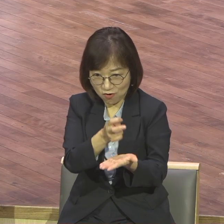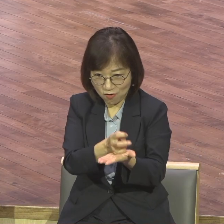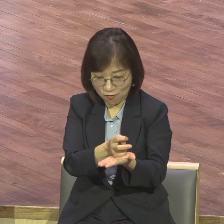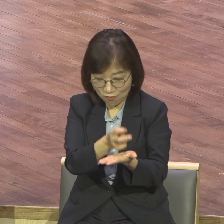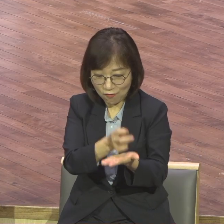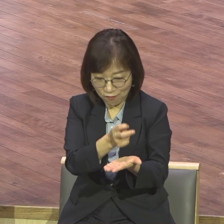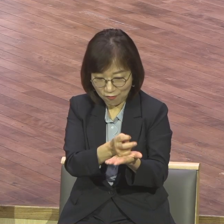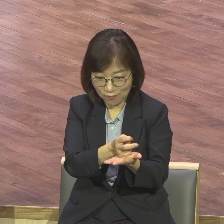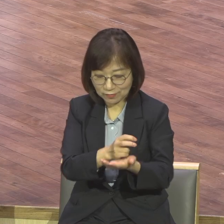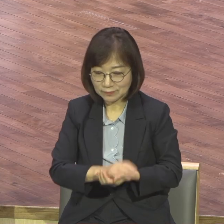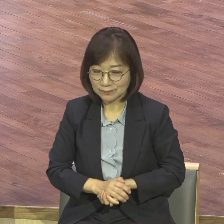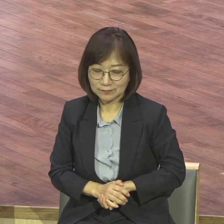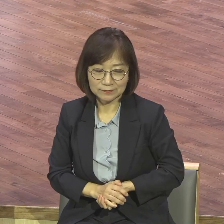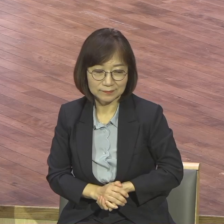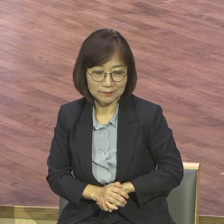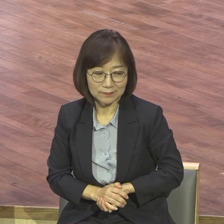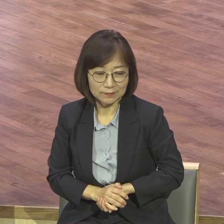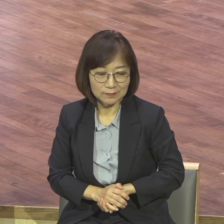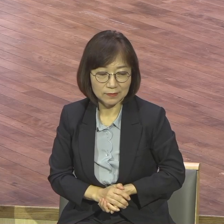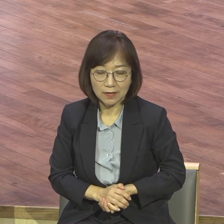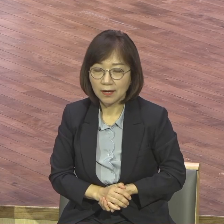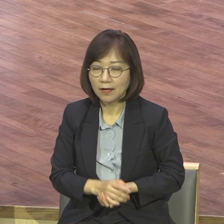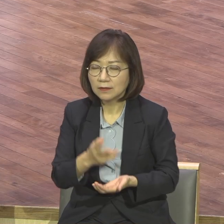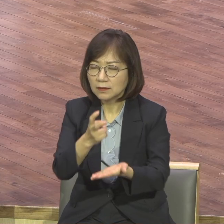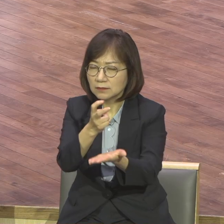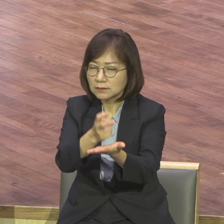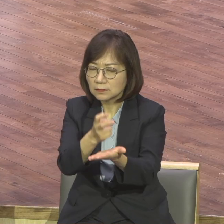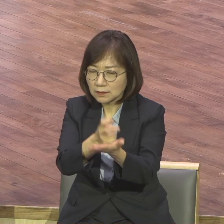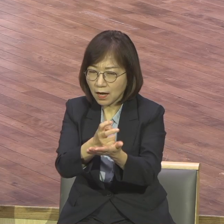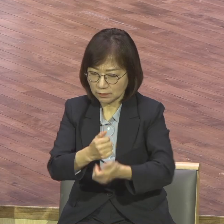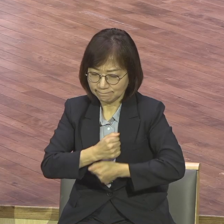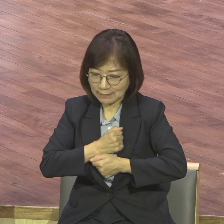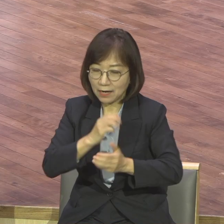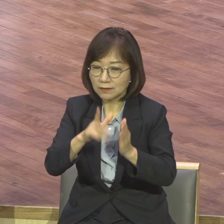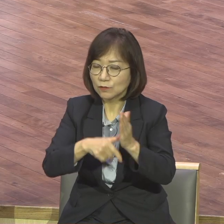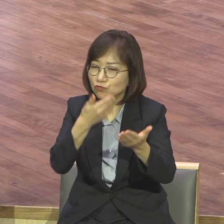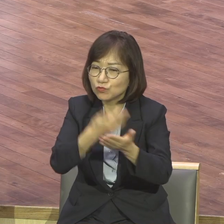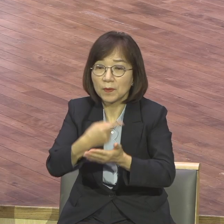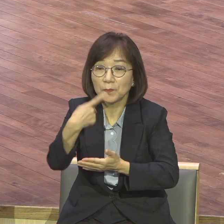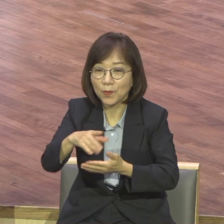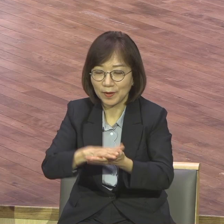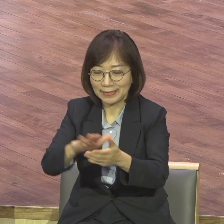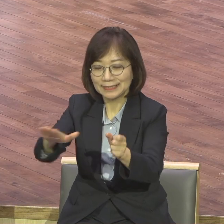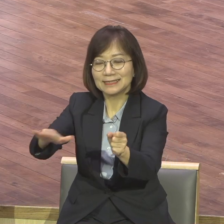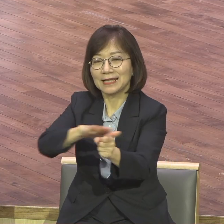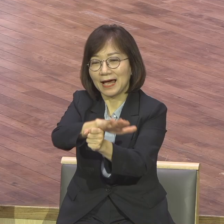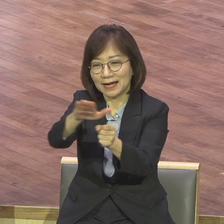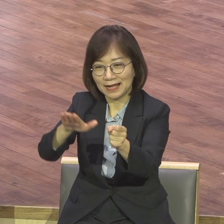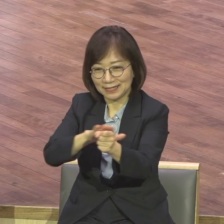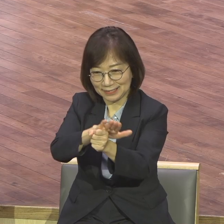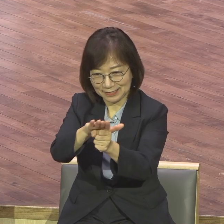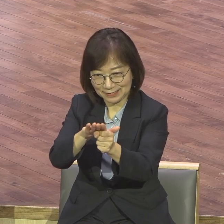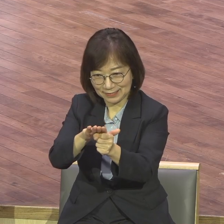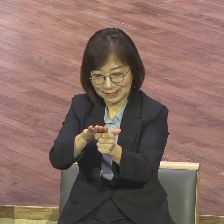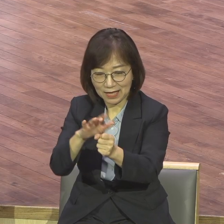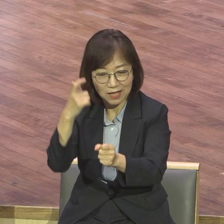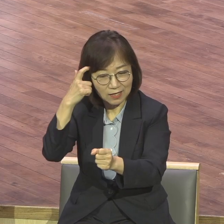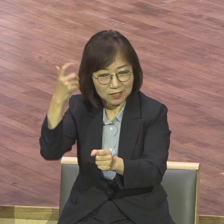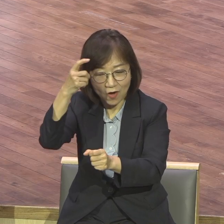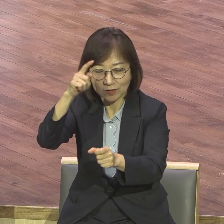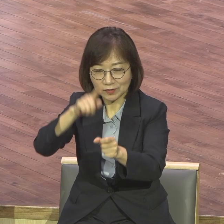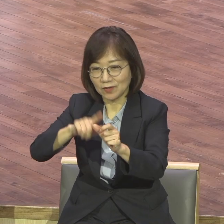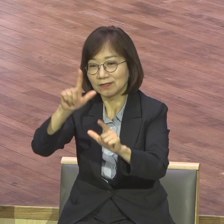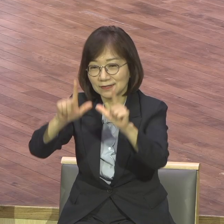실천하기 위해서 중요한 것이 바로 사랑의 영적 자세다. 사랑의 영적 자세. 이거 기본적으로 가지고 있어야